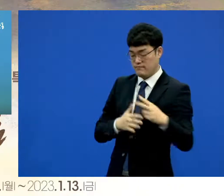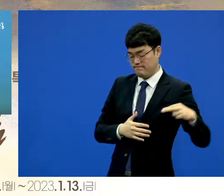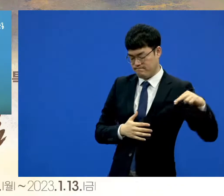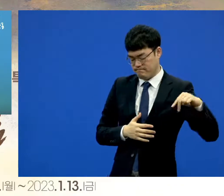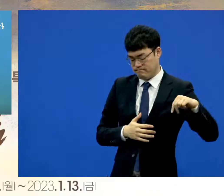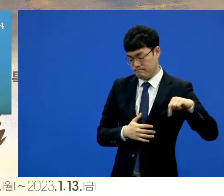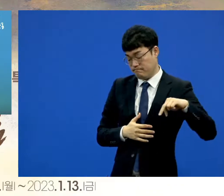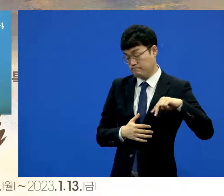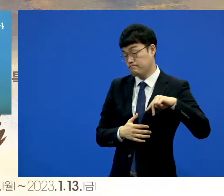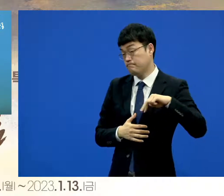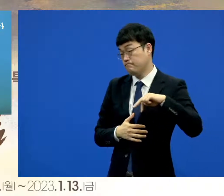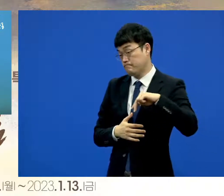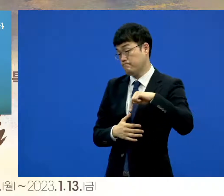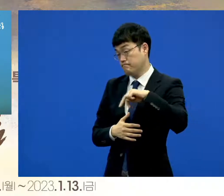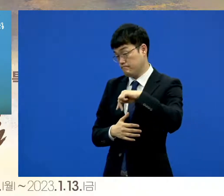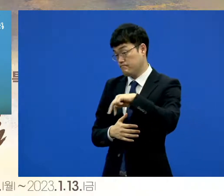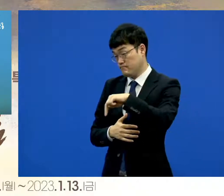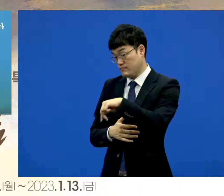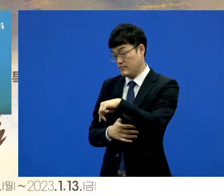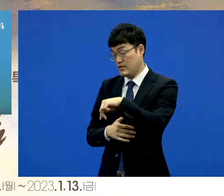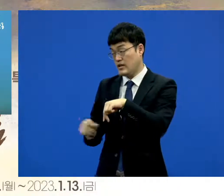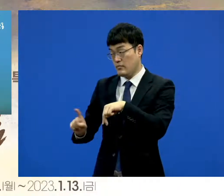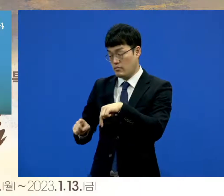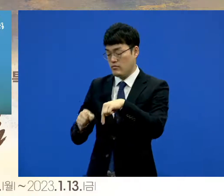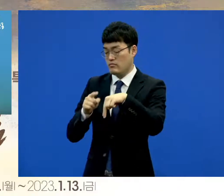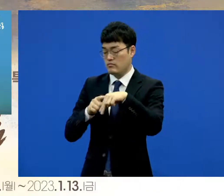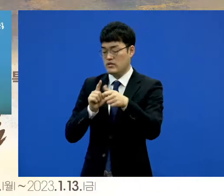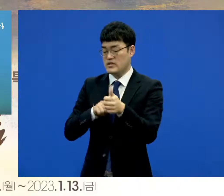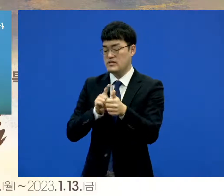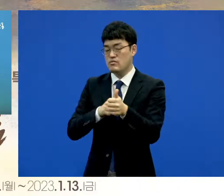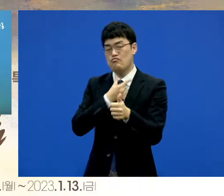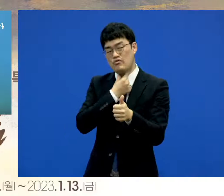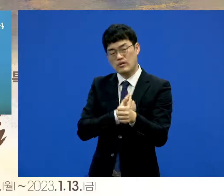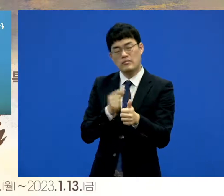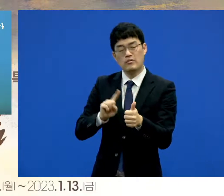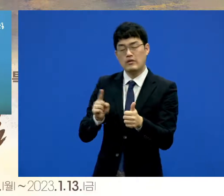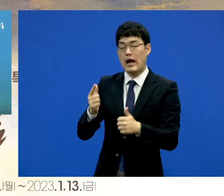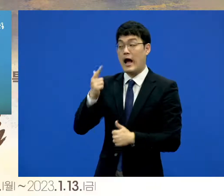그러나 그는 아버지보다 아버지의 집의 떡을 더 원했습니다.